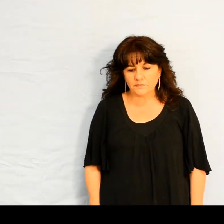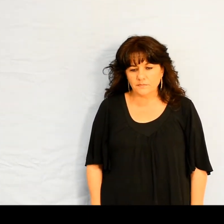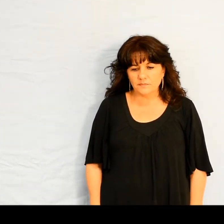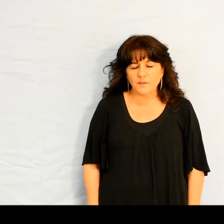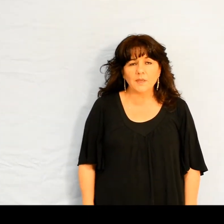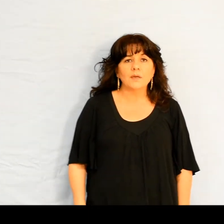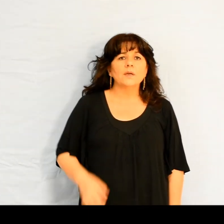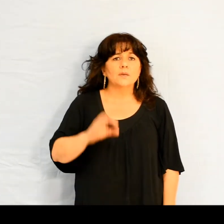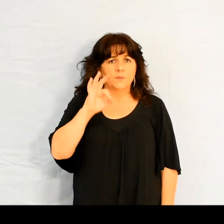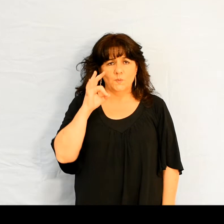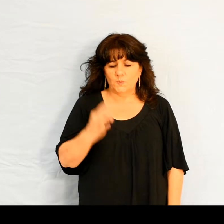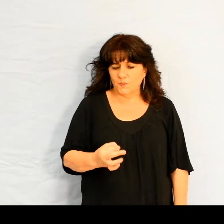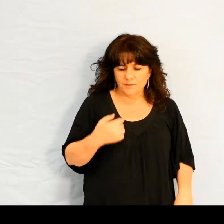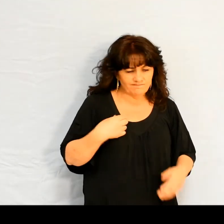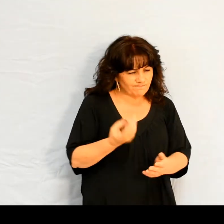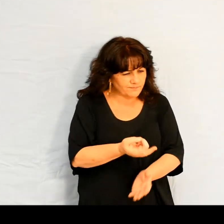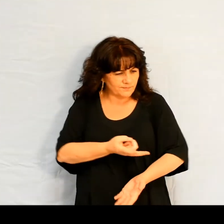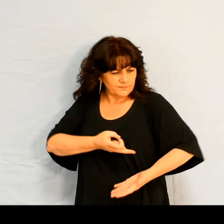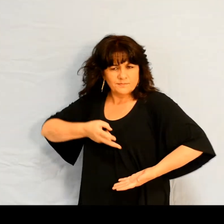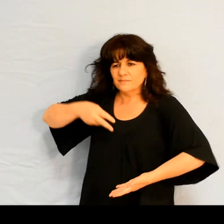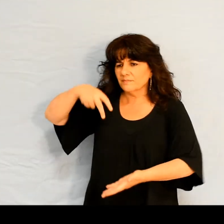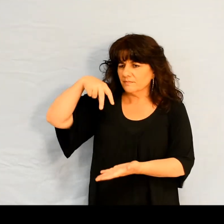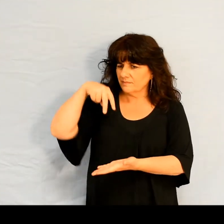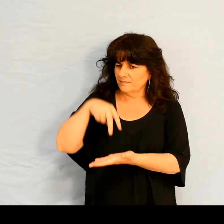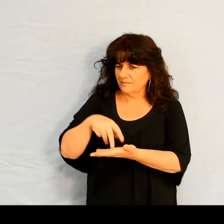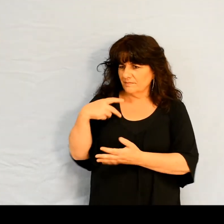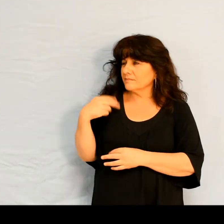Oui, je me lèverai et j'irai vers mon Père.